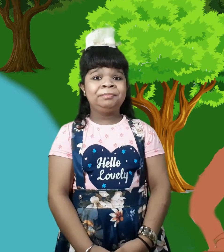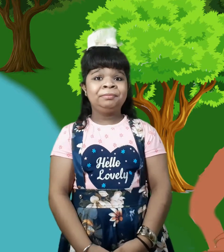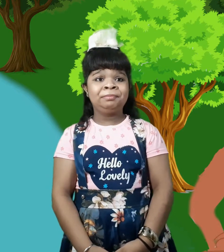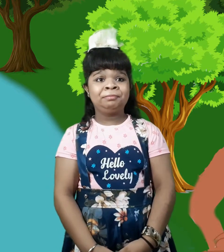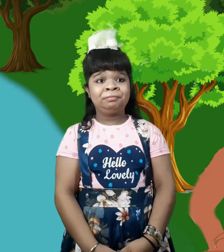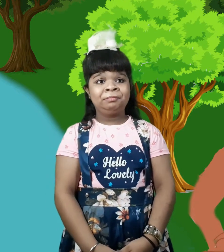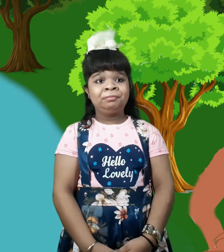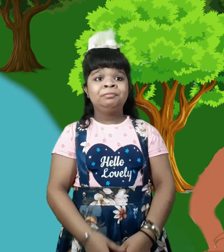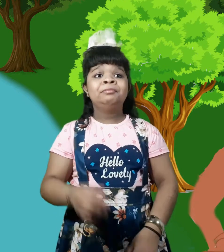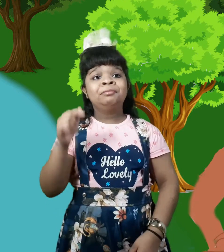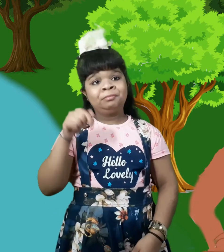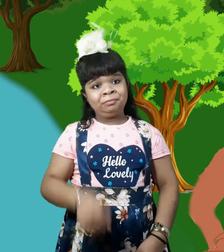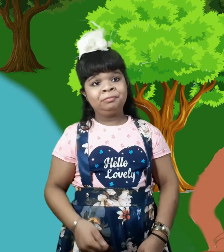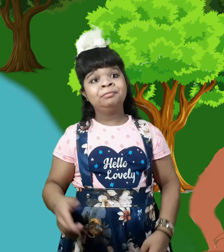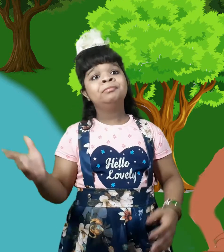अब मैं क्या करूं?